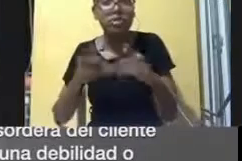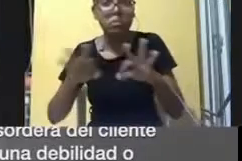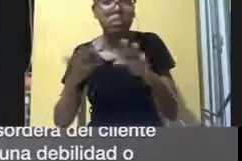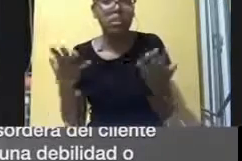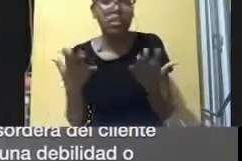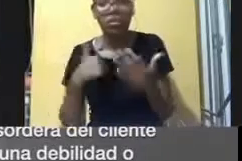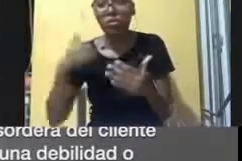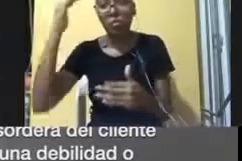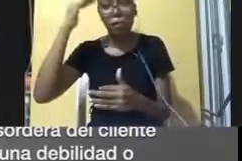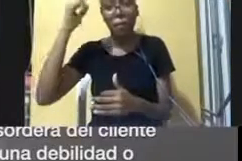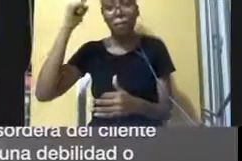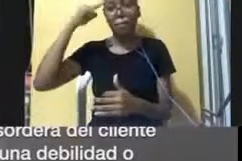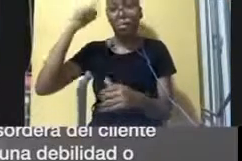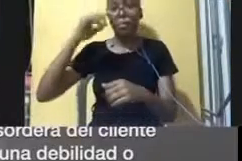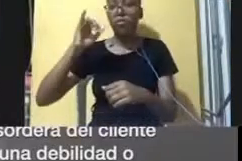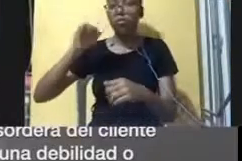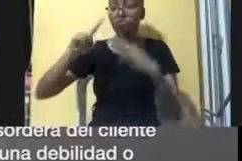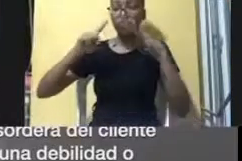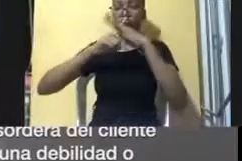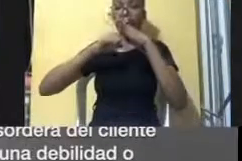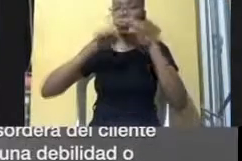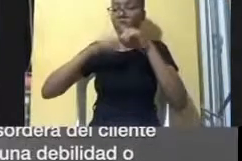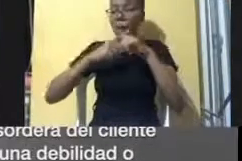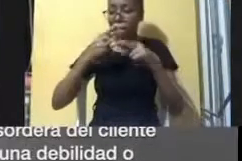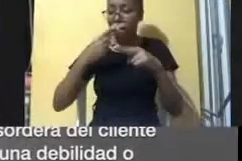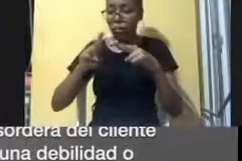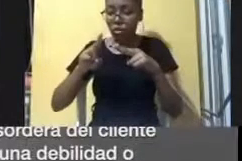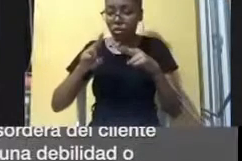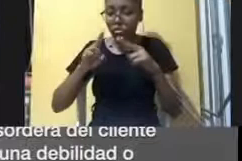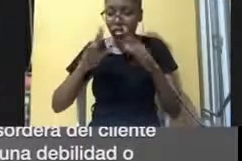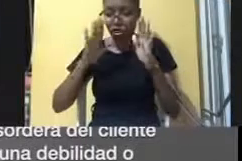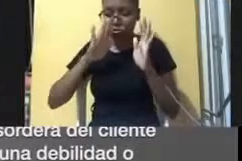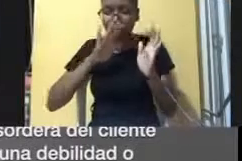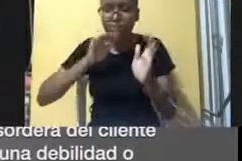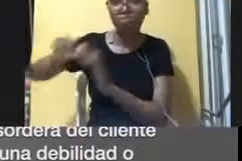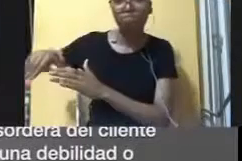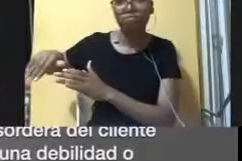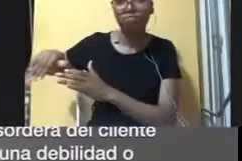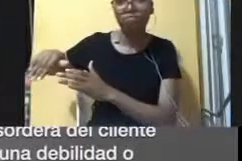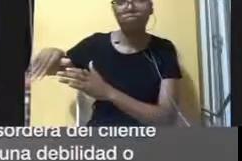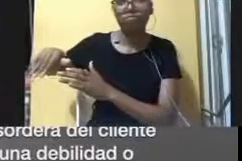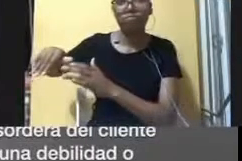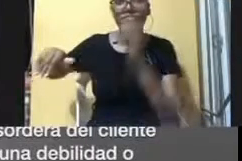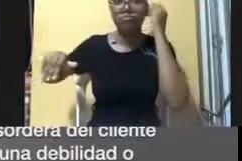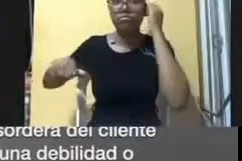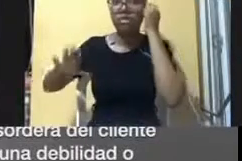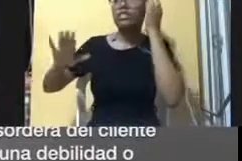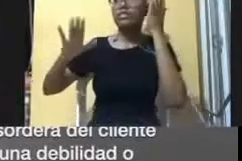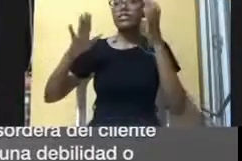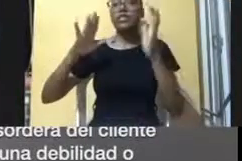ir inmediatamente cambiándolos y rectando, diciendo, ay, Dios, yo